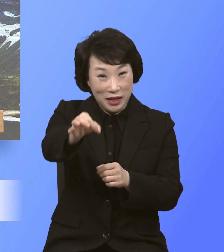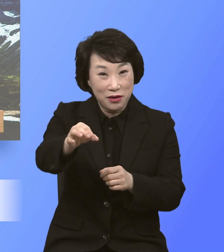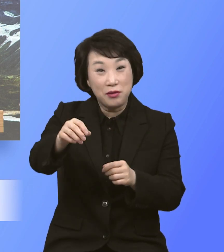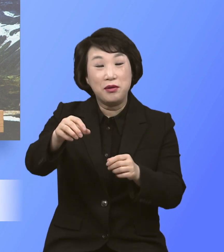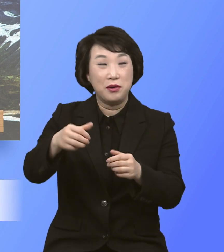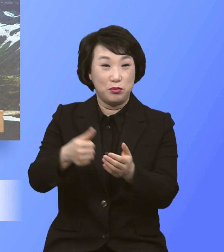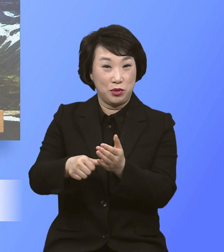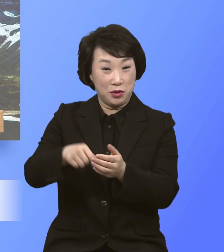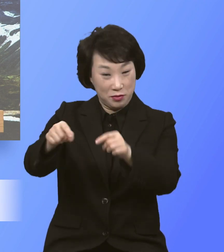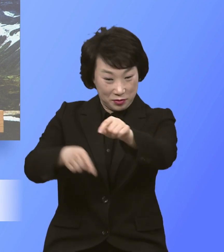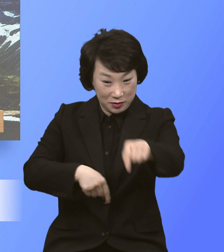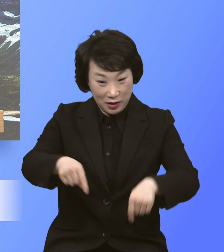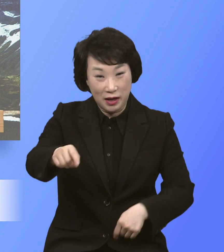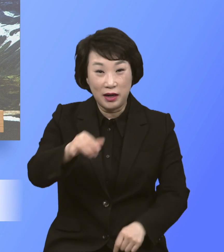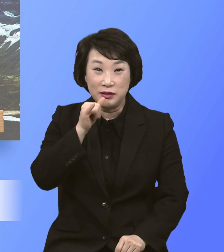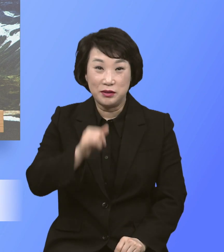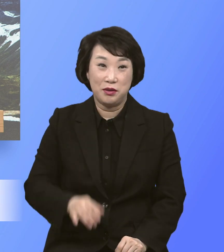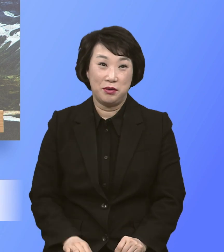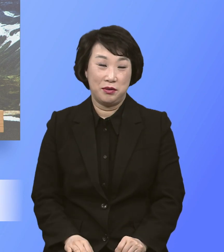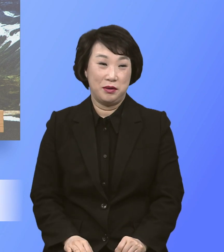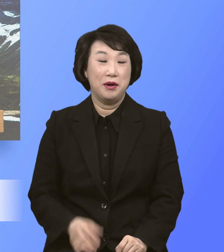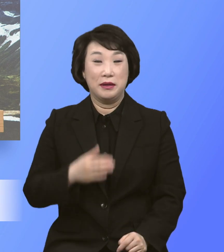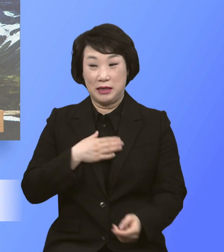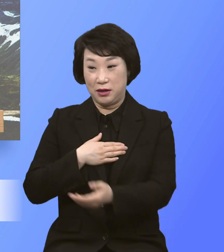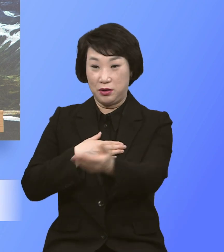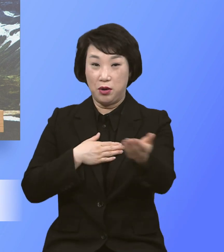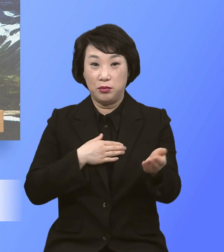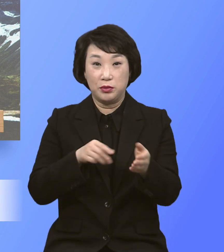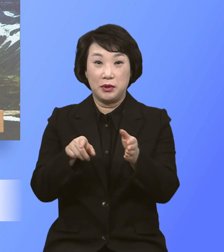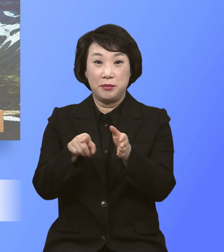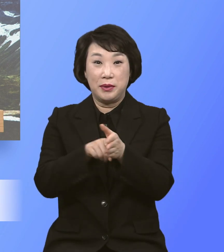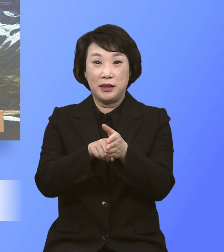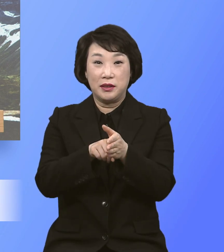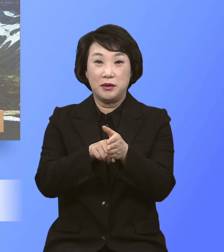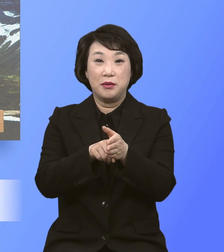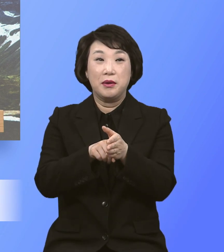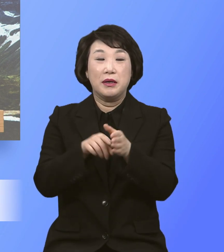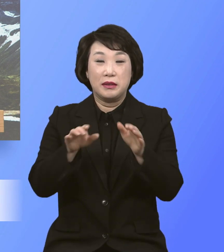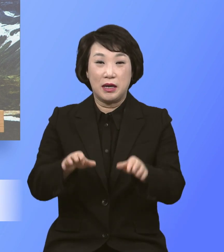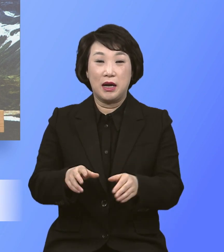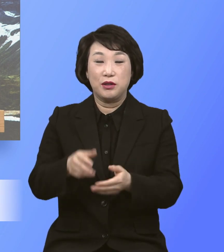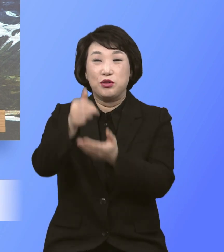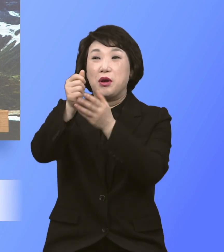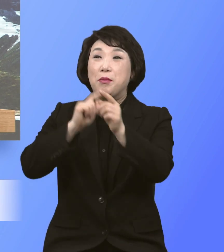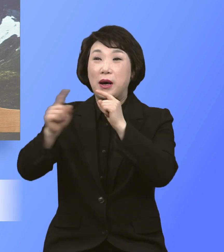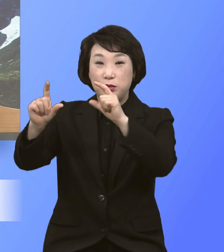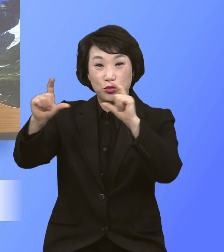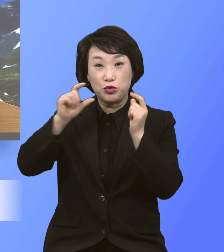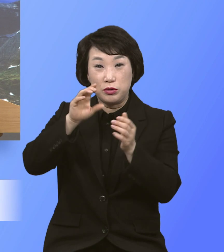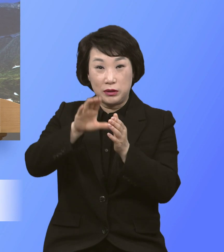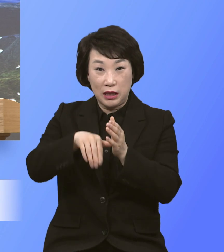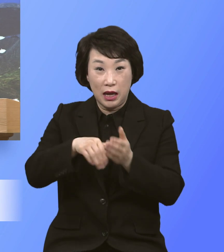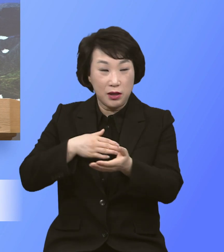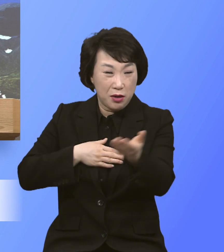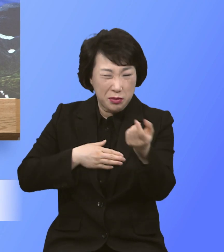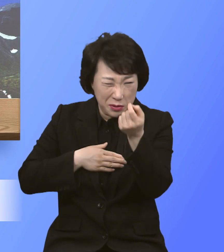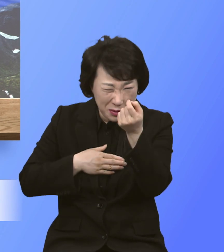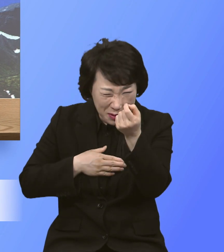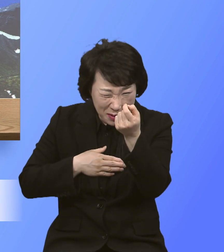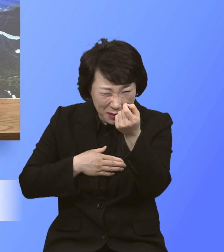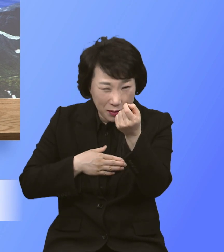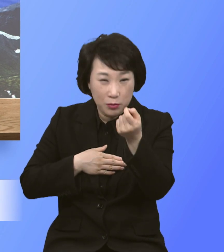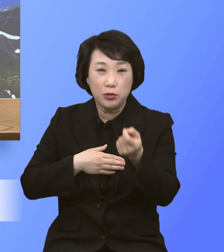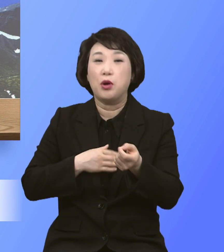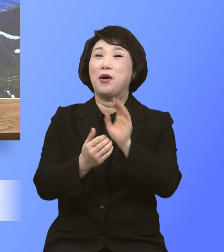않겠어요? 여러분들의 믿음이 절대로 주가 말씀하실 때